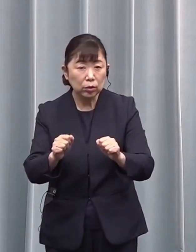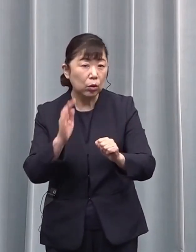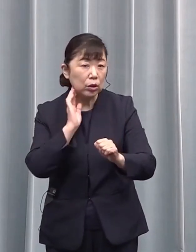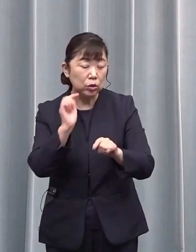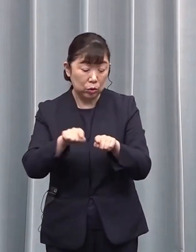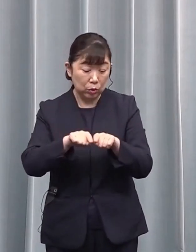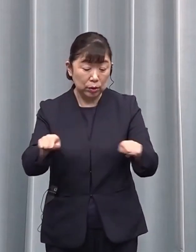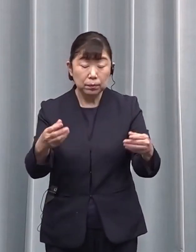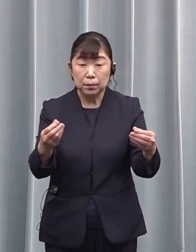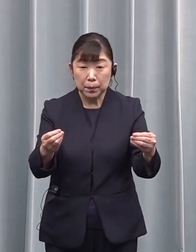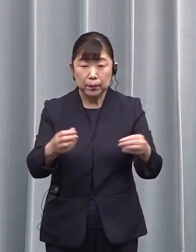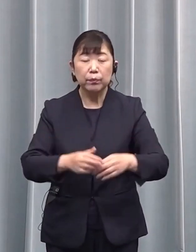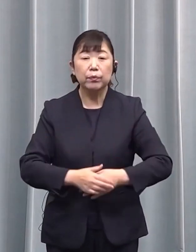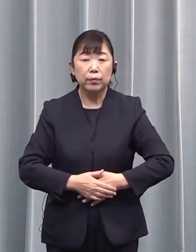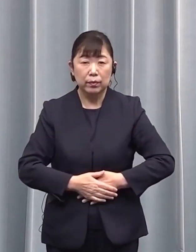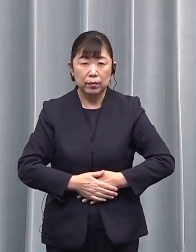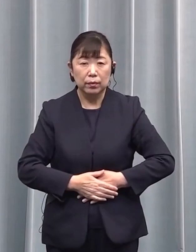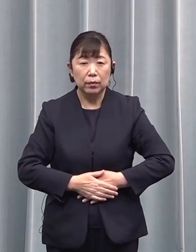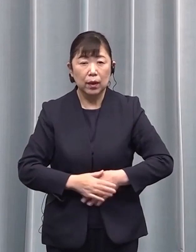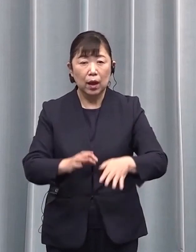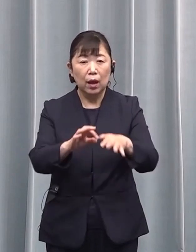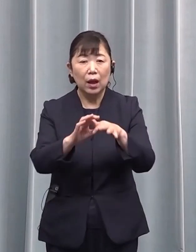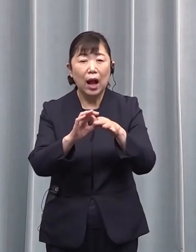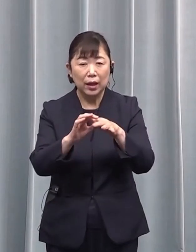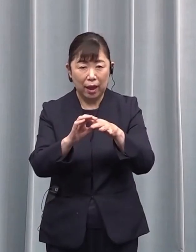があったところであります。